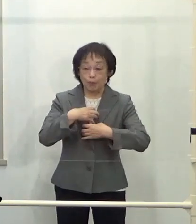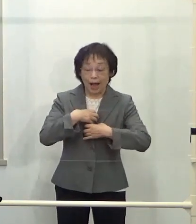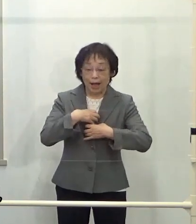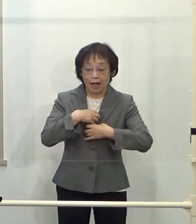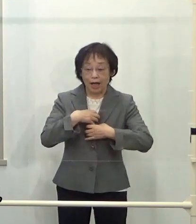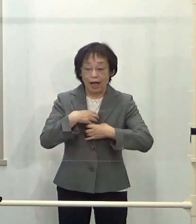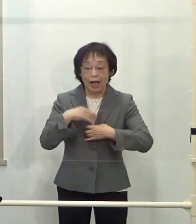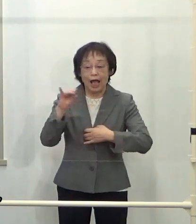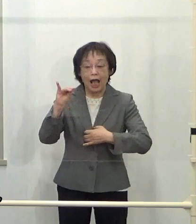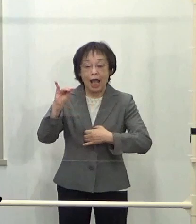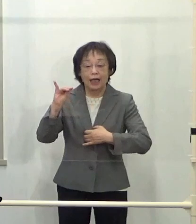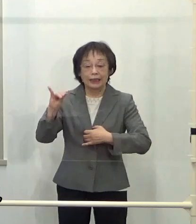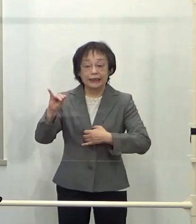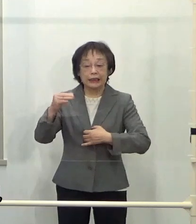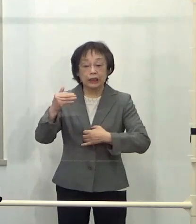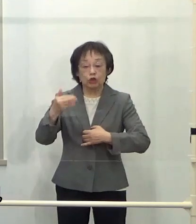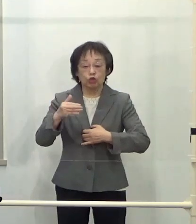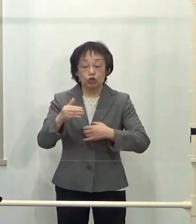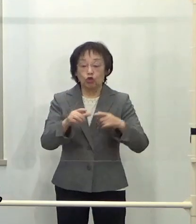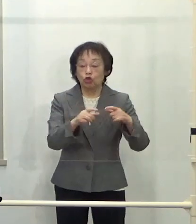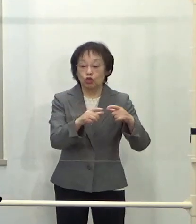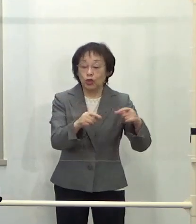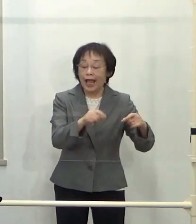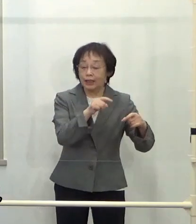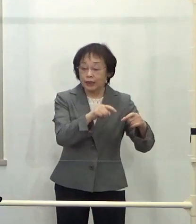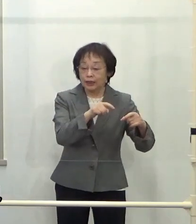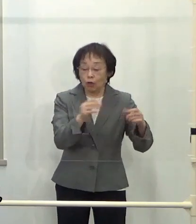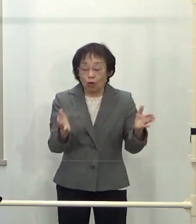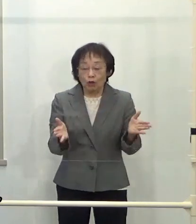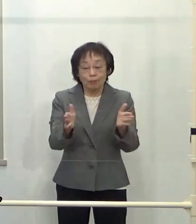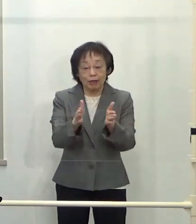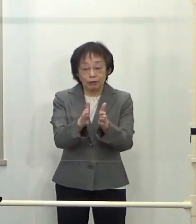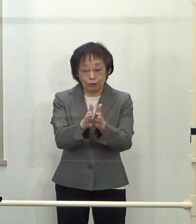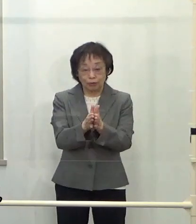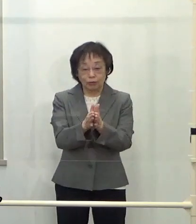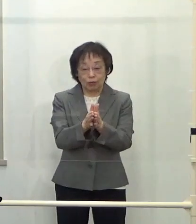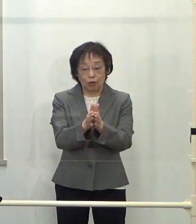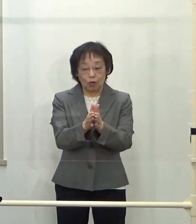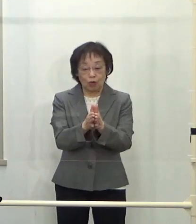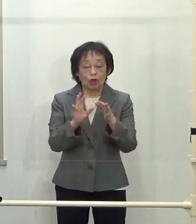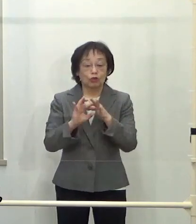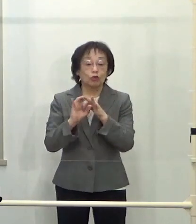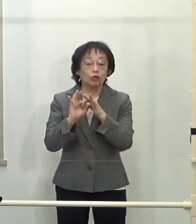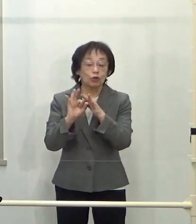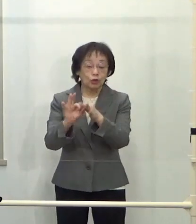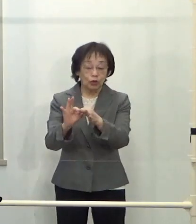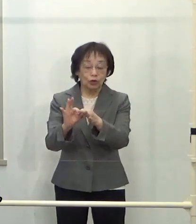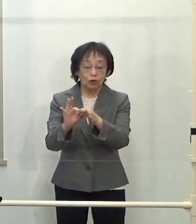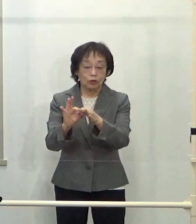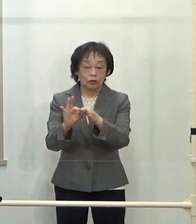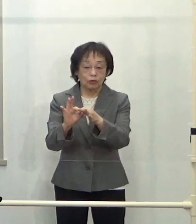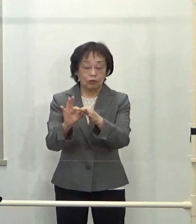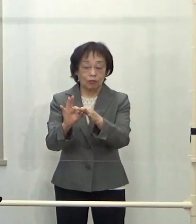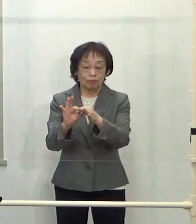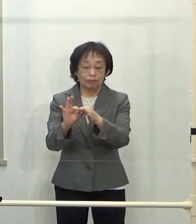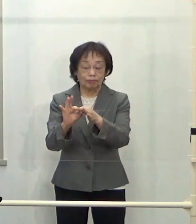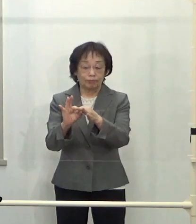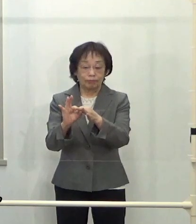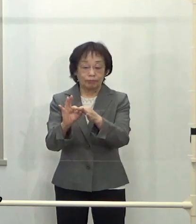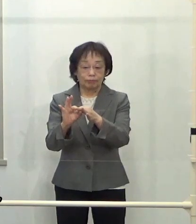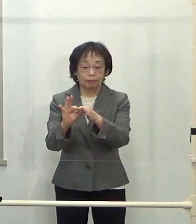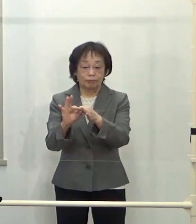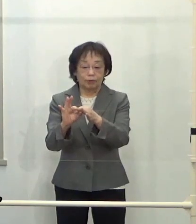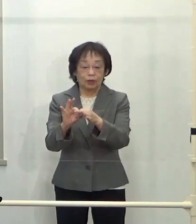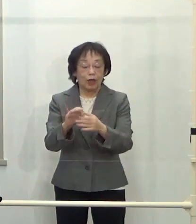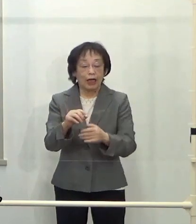蓄電池というものをうまく組み合わせるということはいろいろと行われてきたわけでありまして、蓄電池がですね、